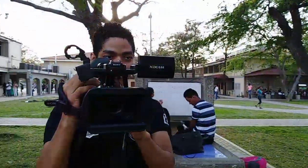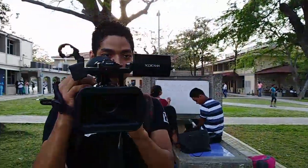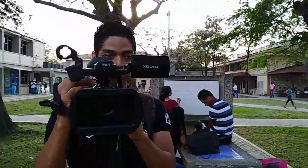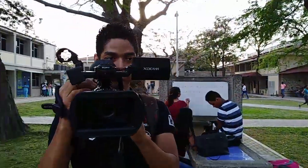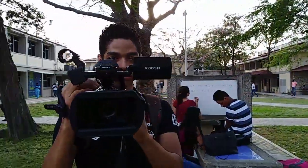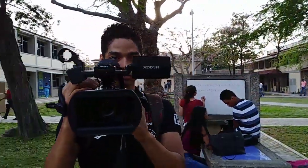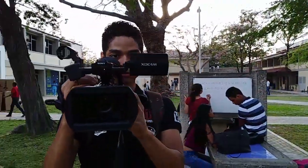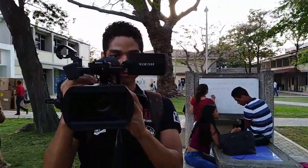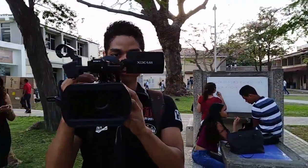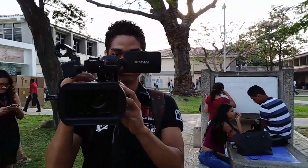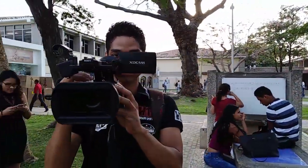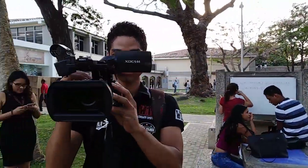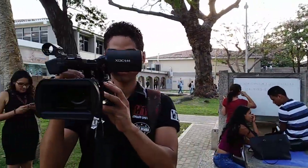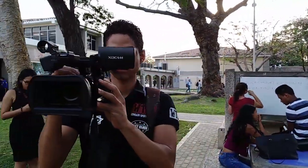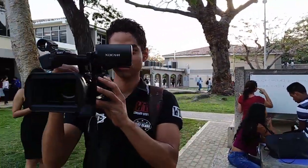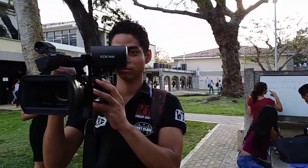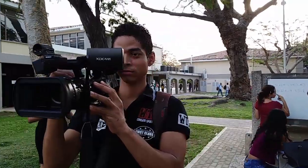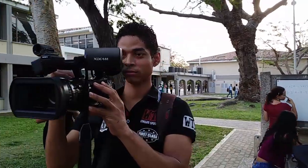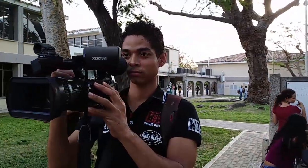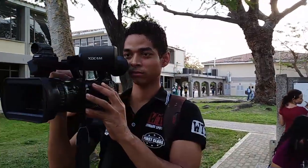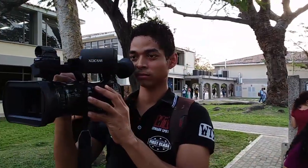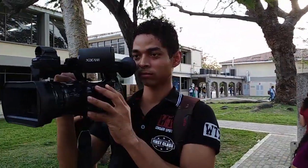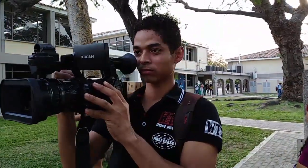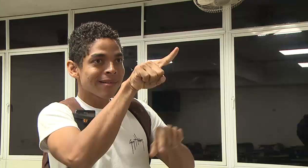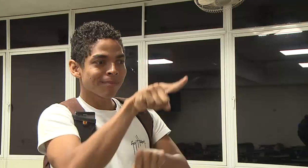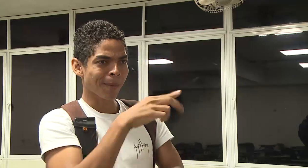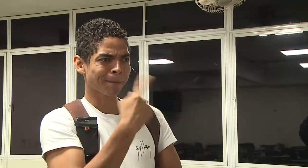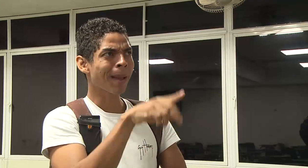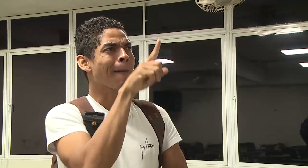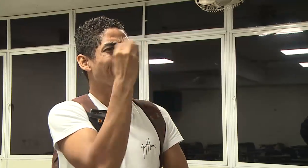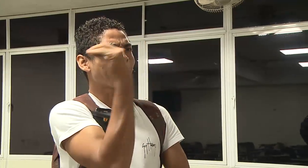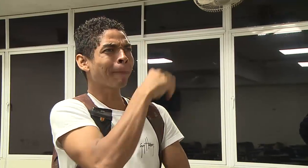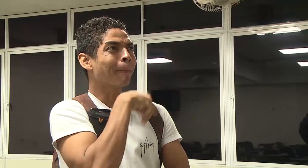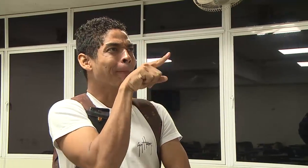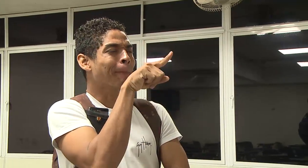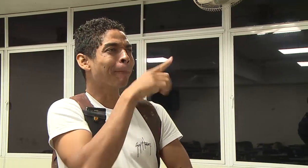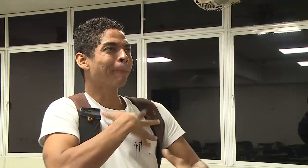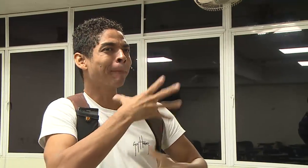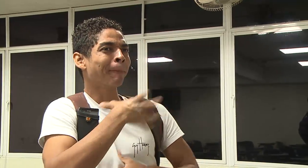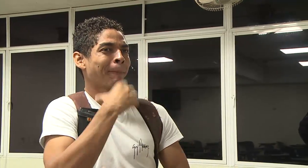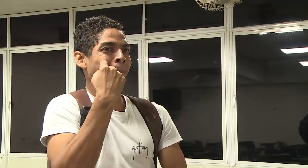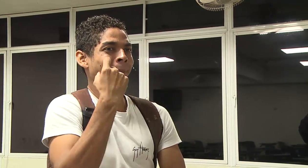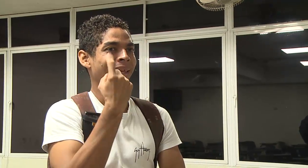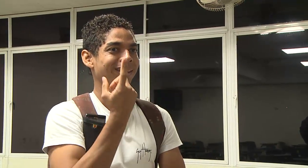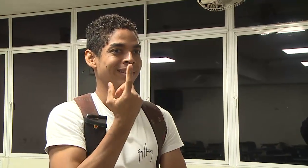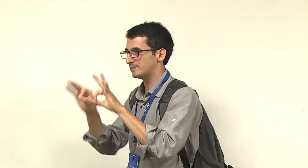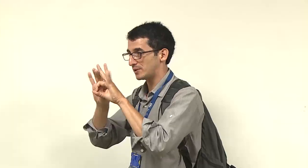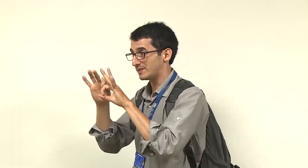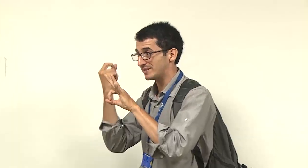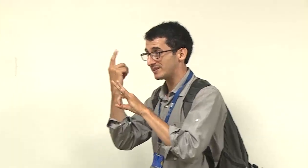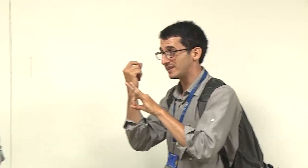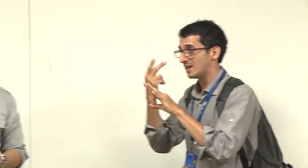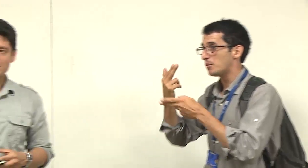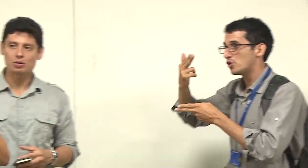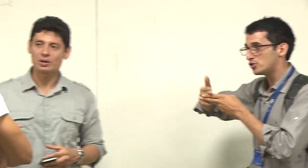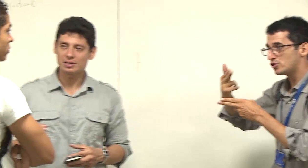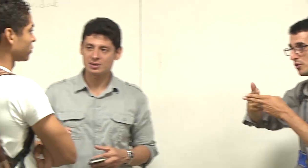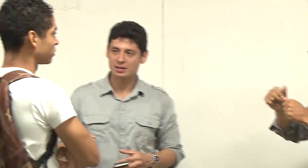Para Darwin García Anaya, el cine tiene un lenguaje universal y es el de interpretar la realidad a través de diferentes formas de expresión. Por eso este joven